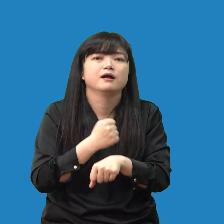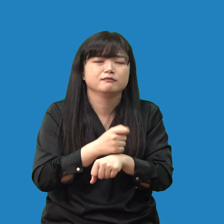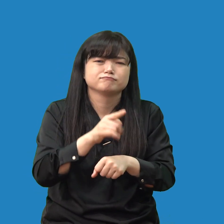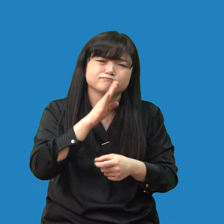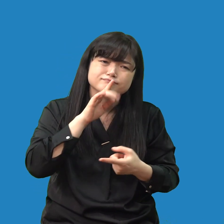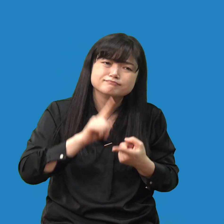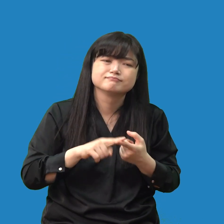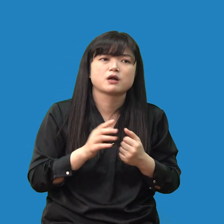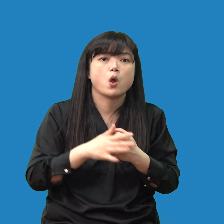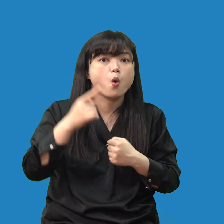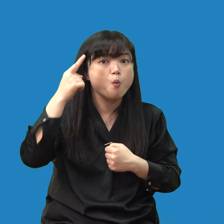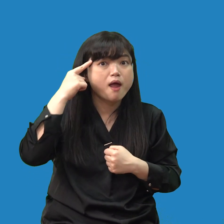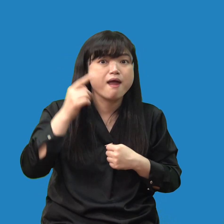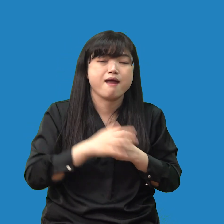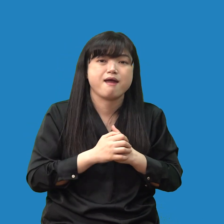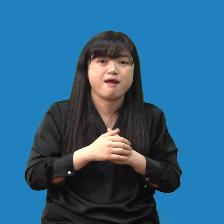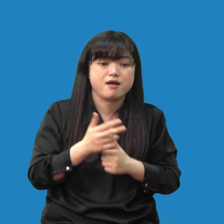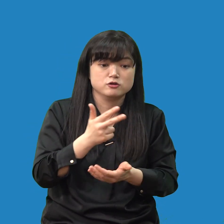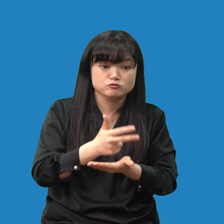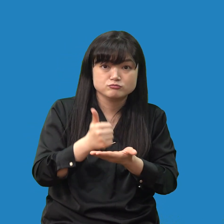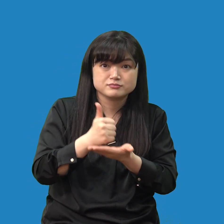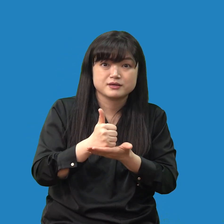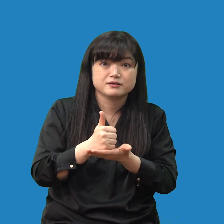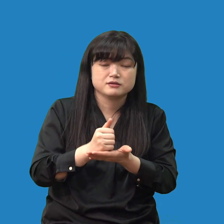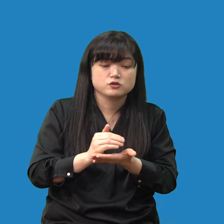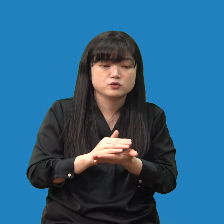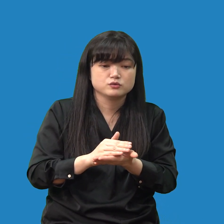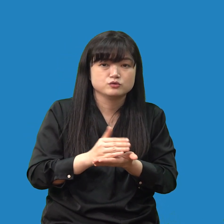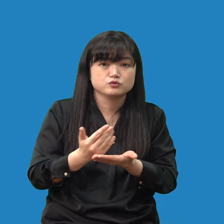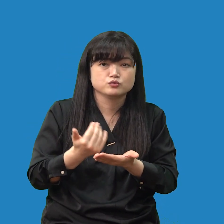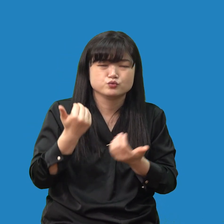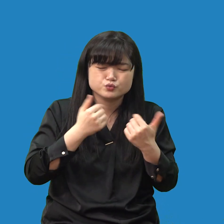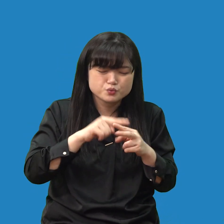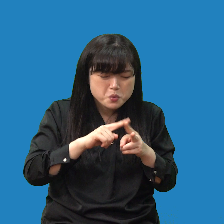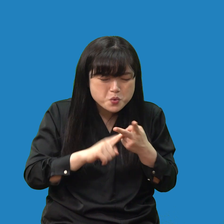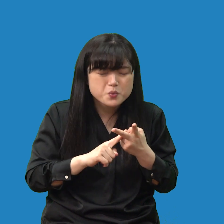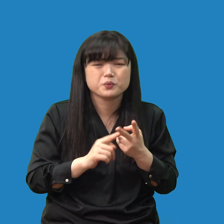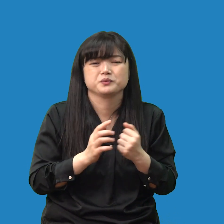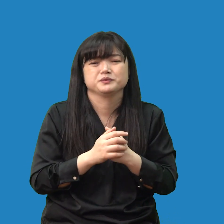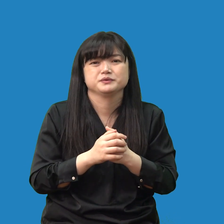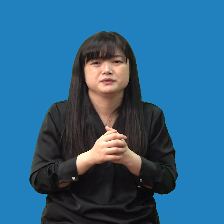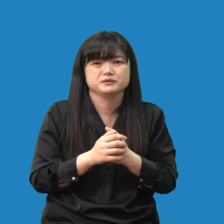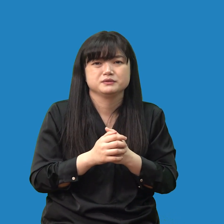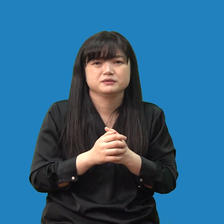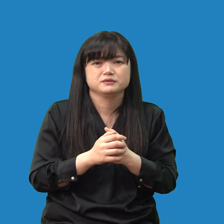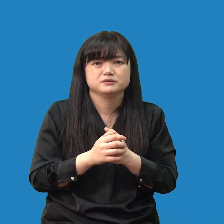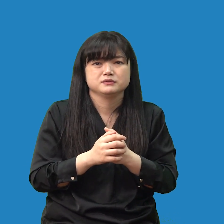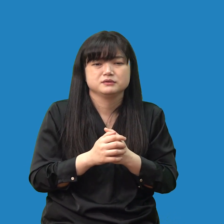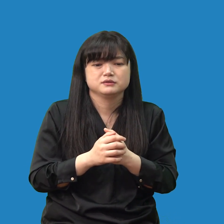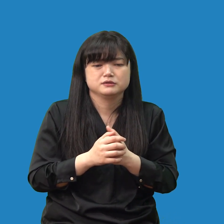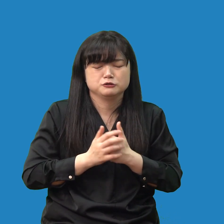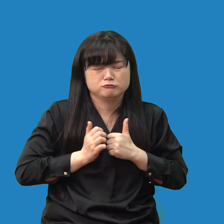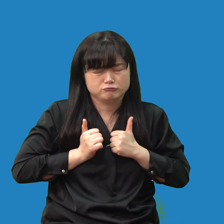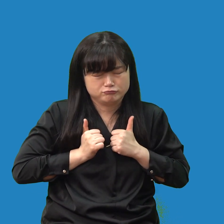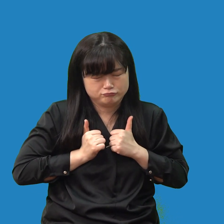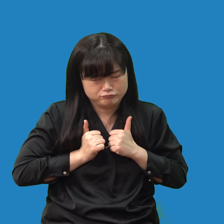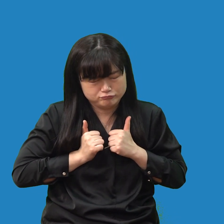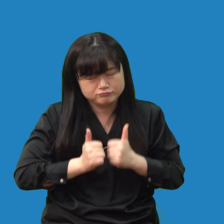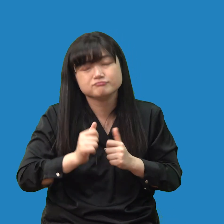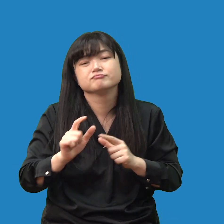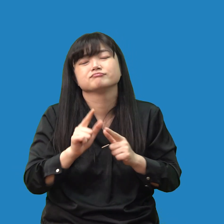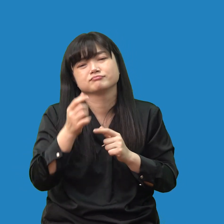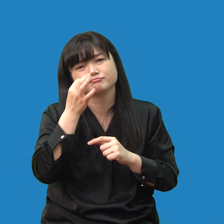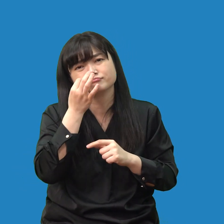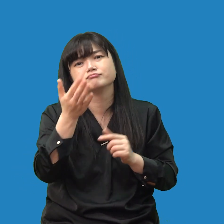그게 당연합니다. 왜? 우리 주님께서 누구보다도 열심히 열정을 다해서